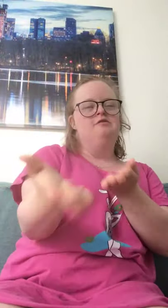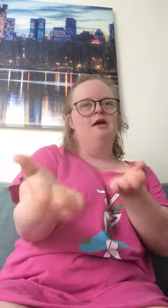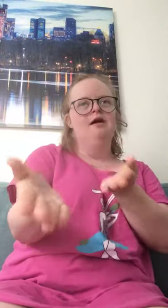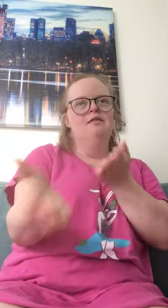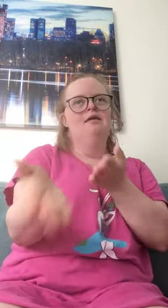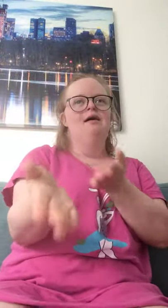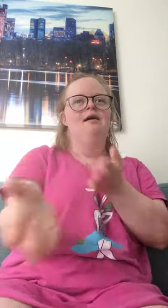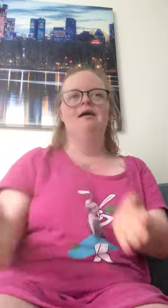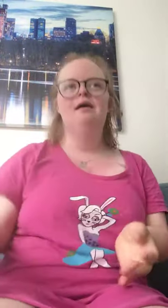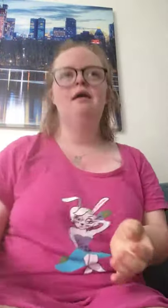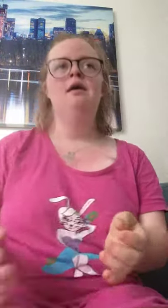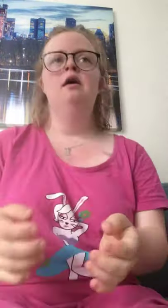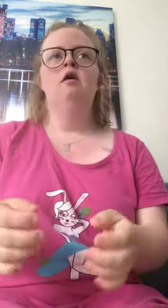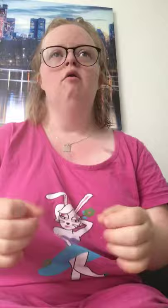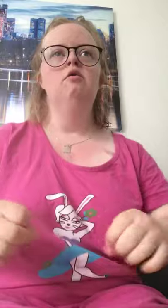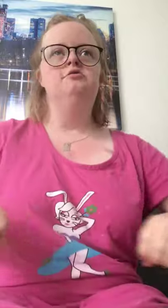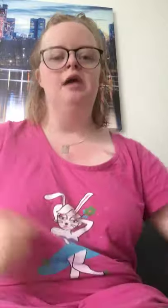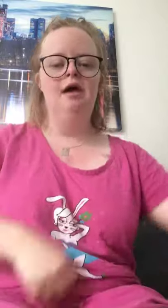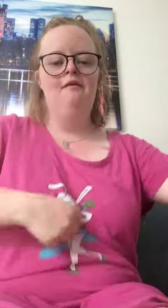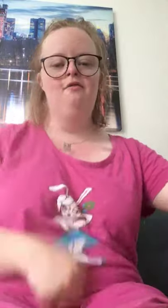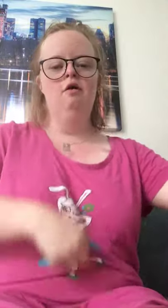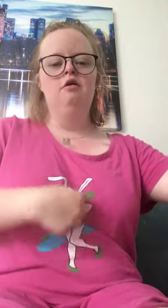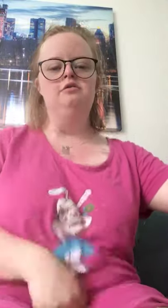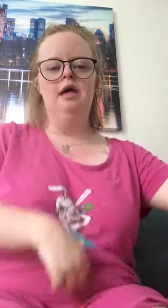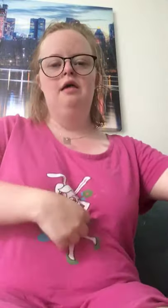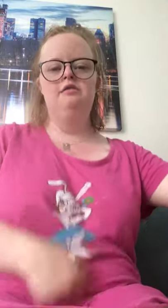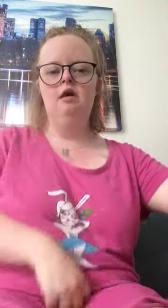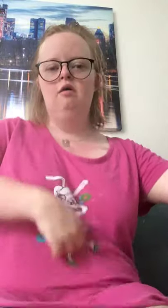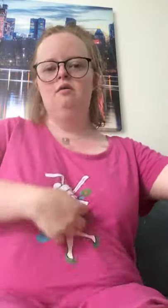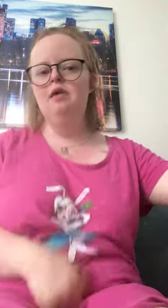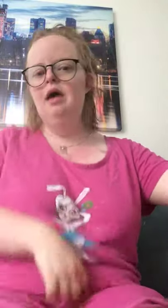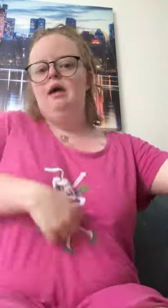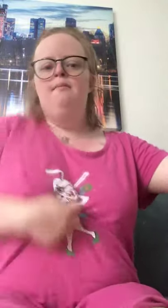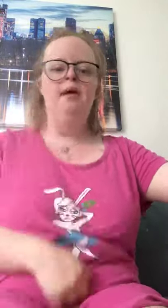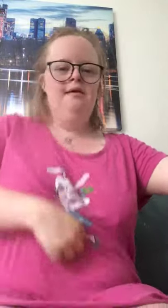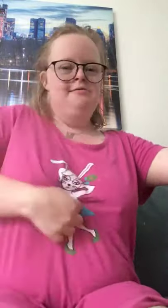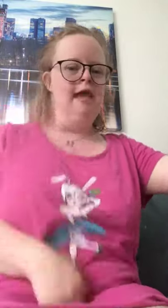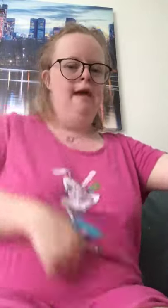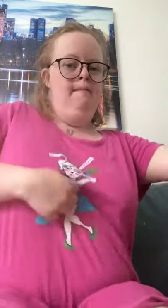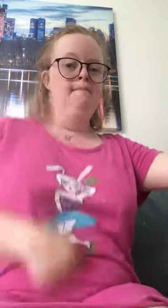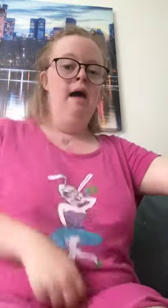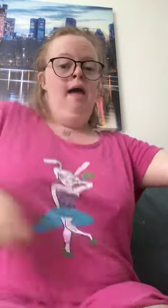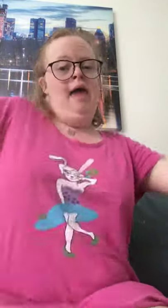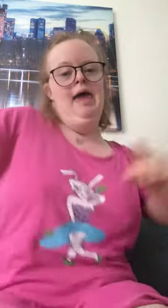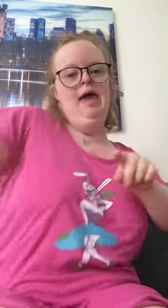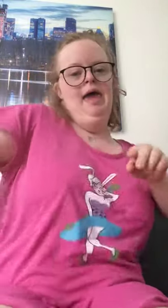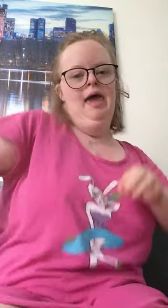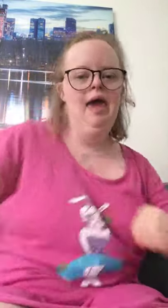känner Och sen får känslorna bestämma Äh,